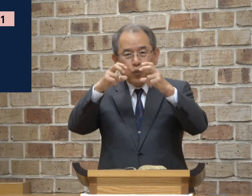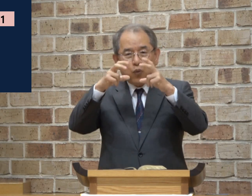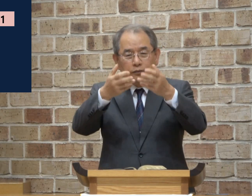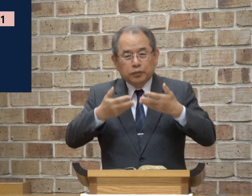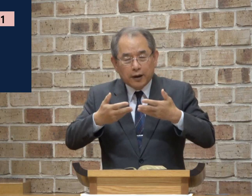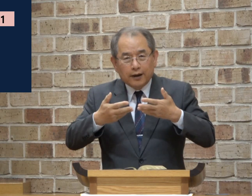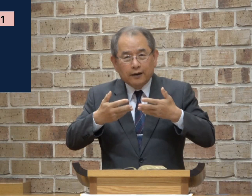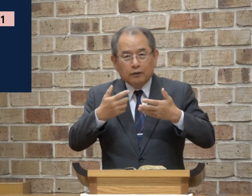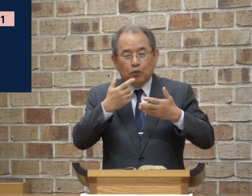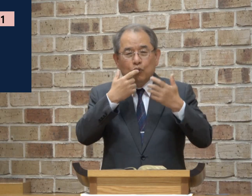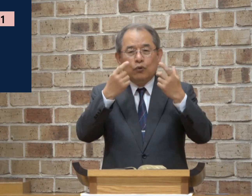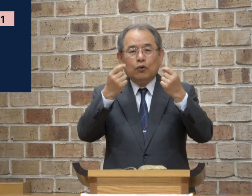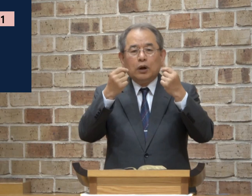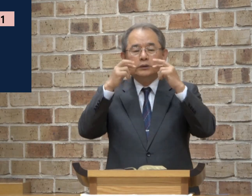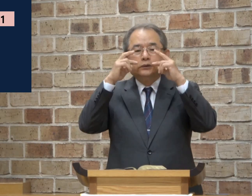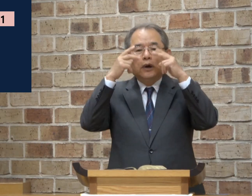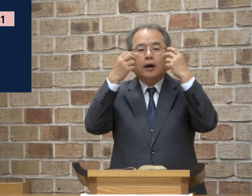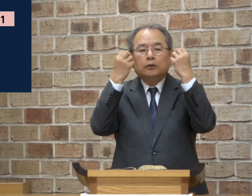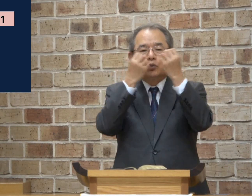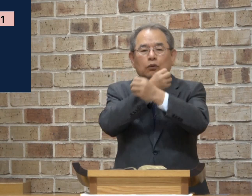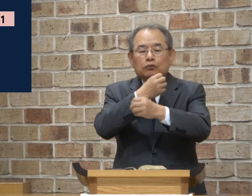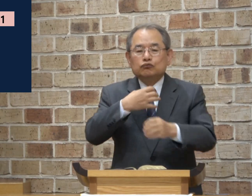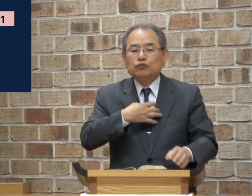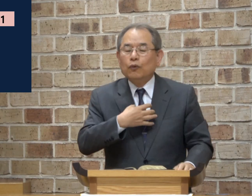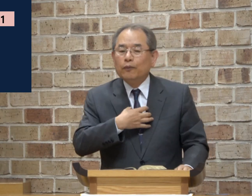물건처럼 공처럼 받는 건가?